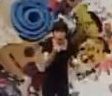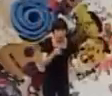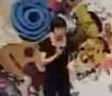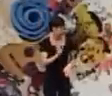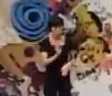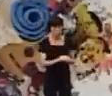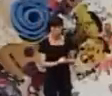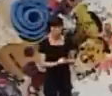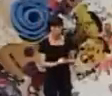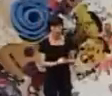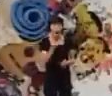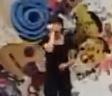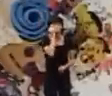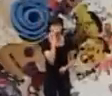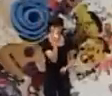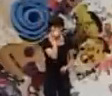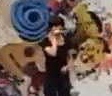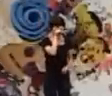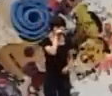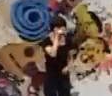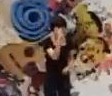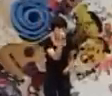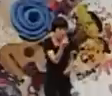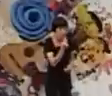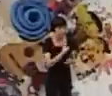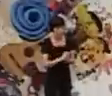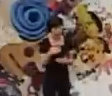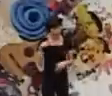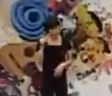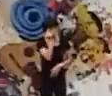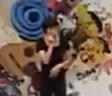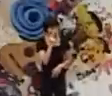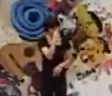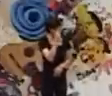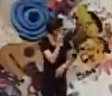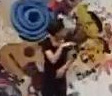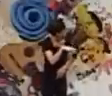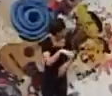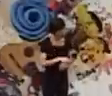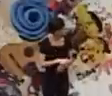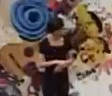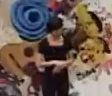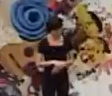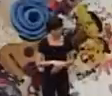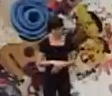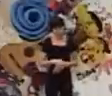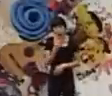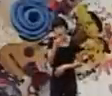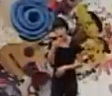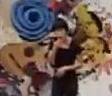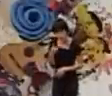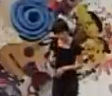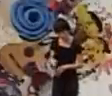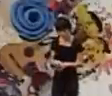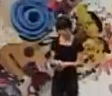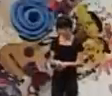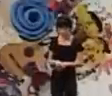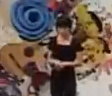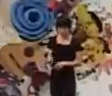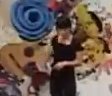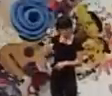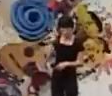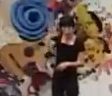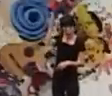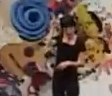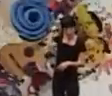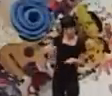唔係，係一隻老鷹。老鷹咧落嚟咧就同佢講咯喎，後生仔，你想唔想